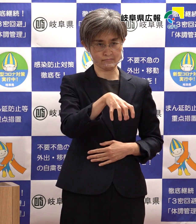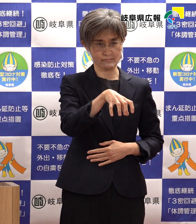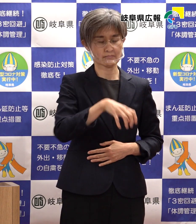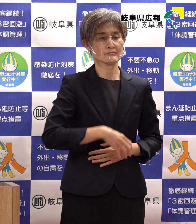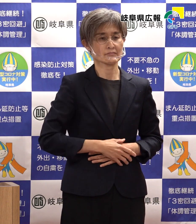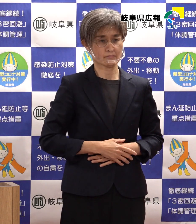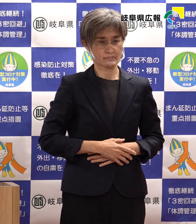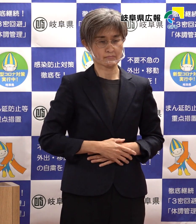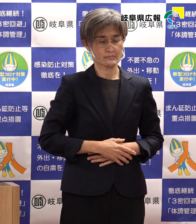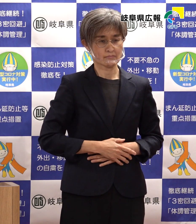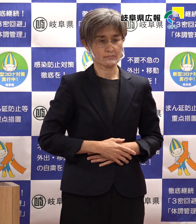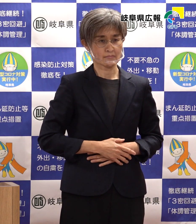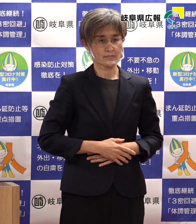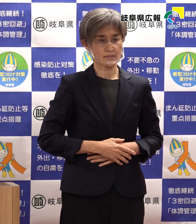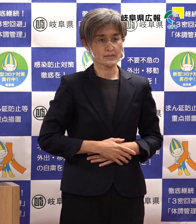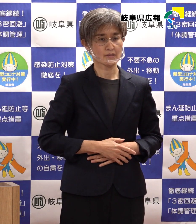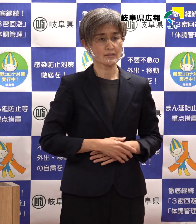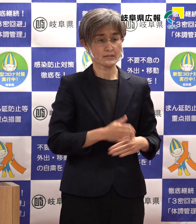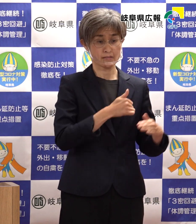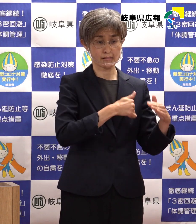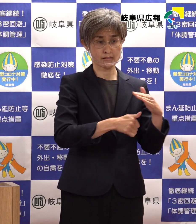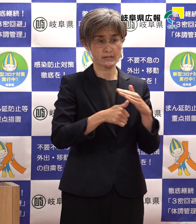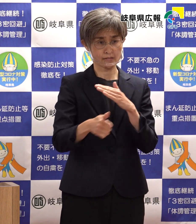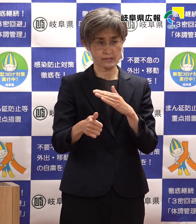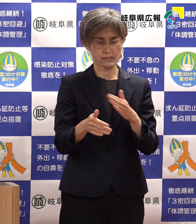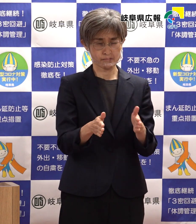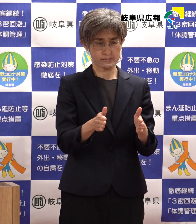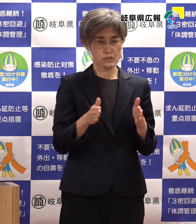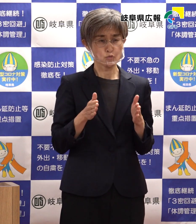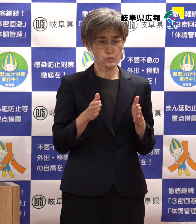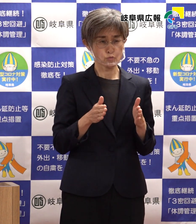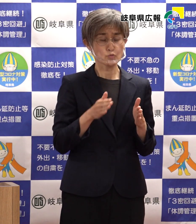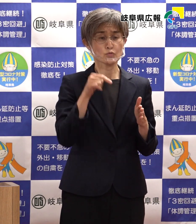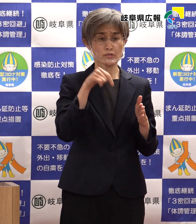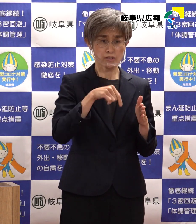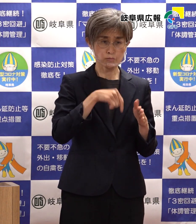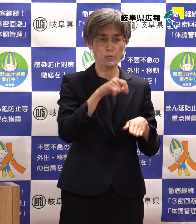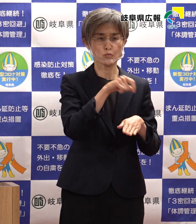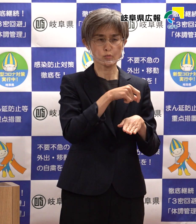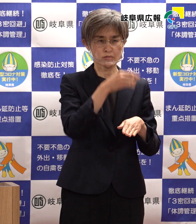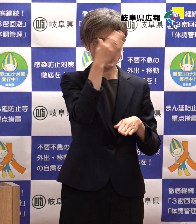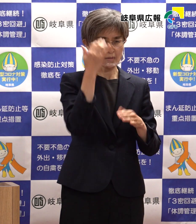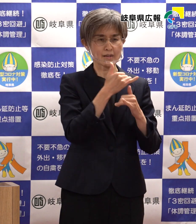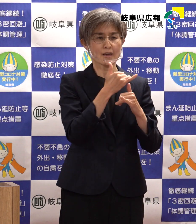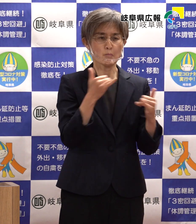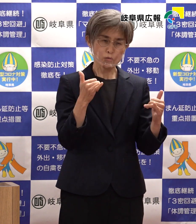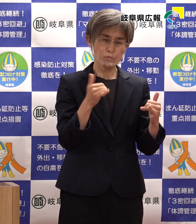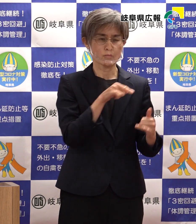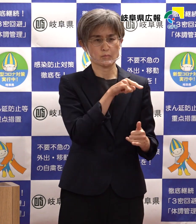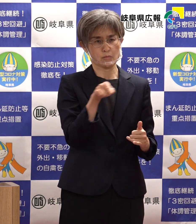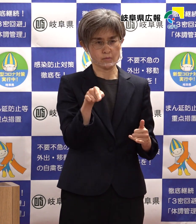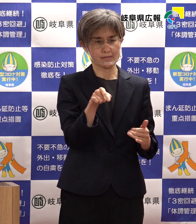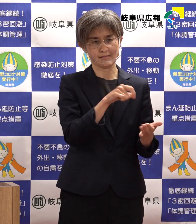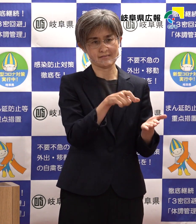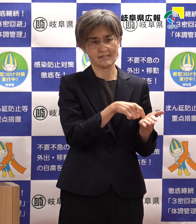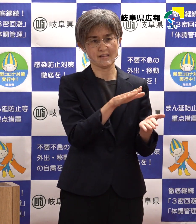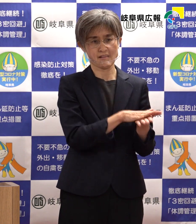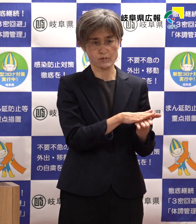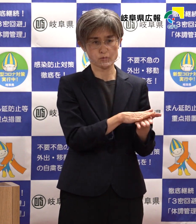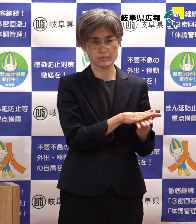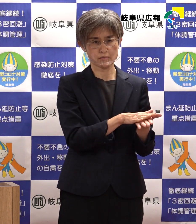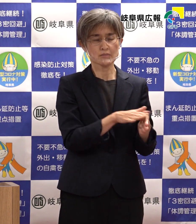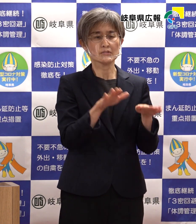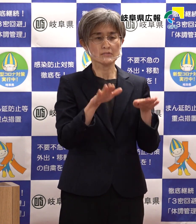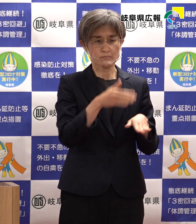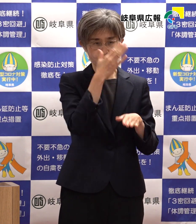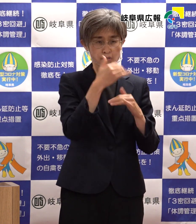の外出移動の自粛にも括弧して特に若者と書いてありますが、今その若者の感染の広がり、それから若